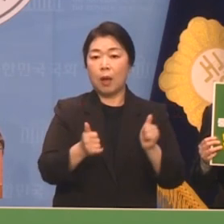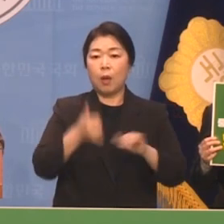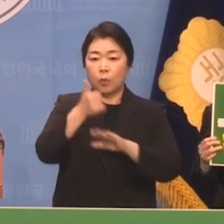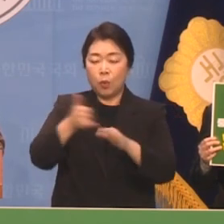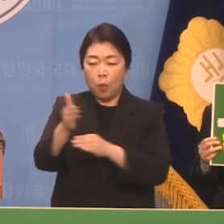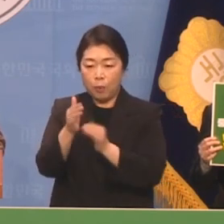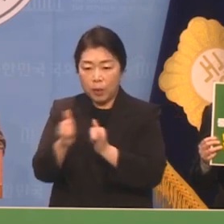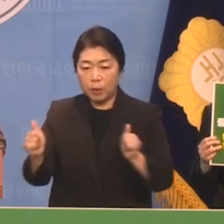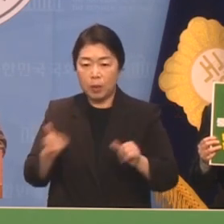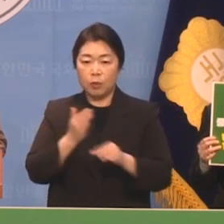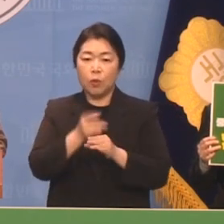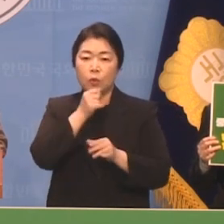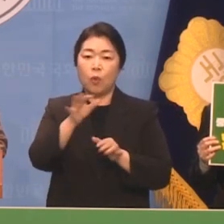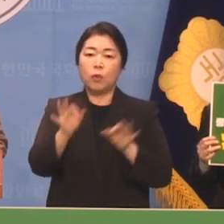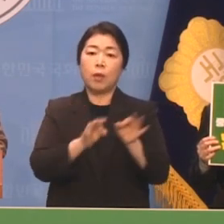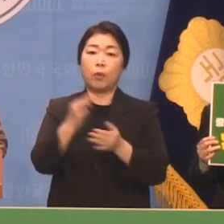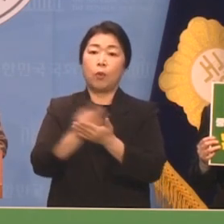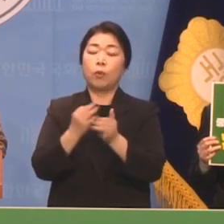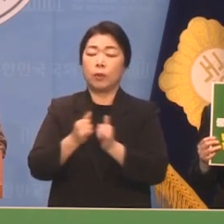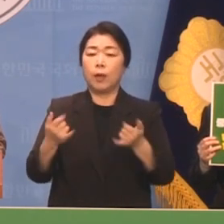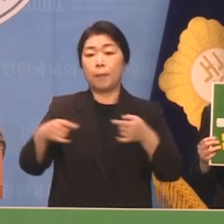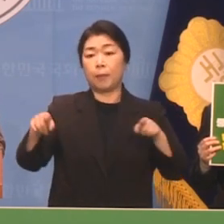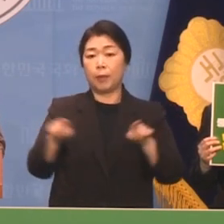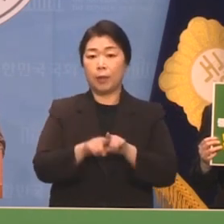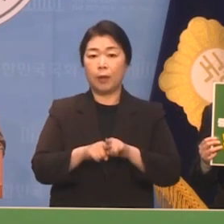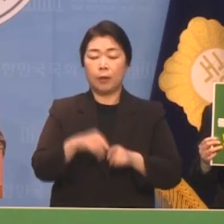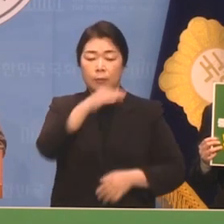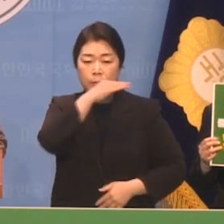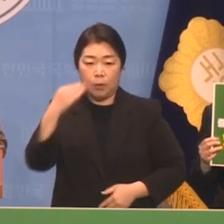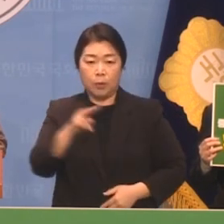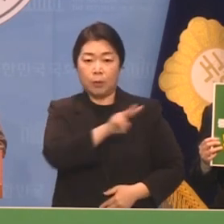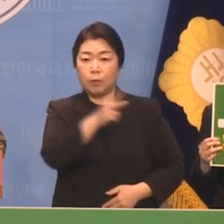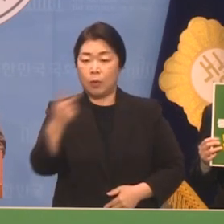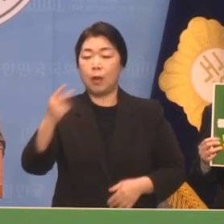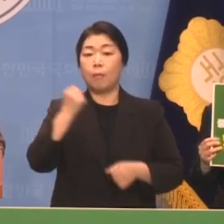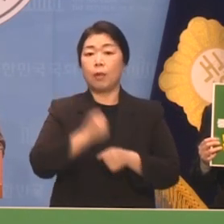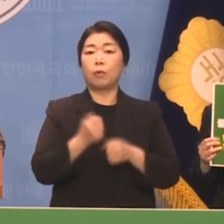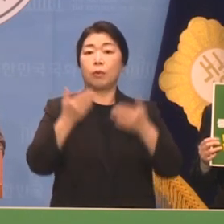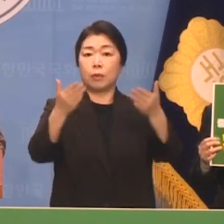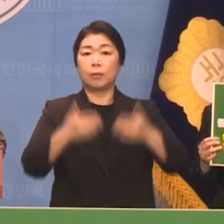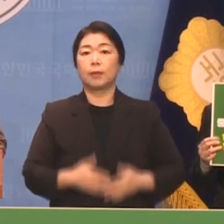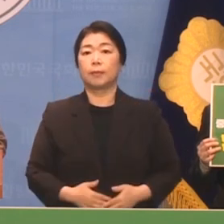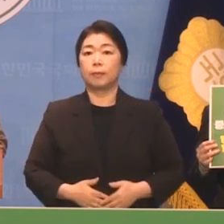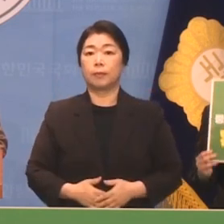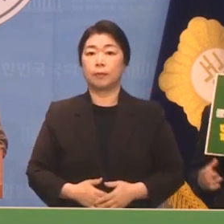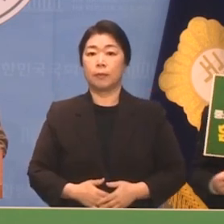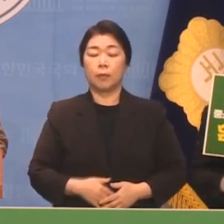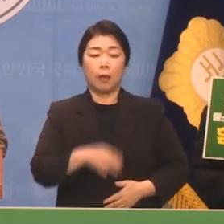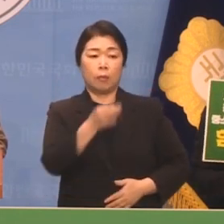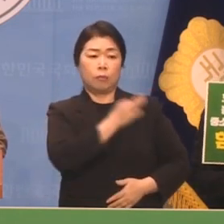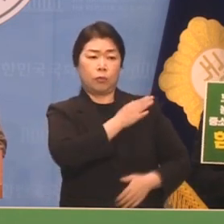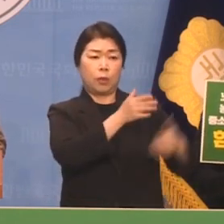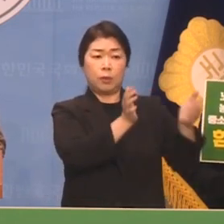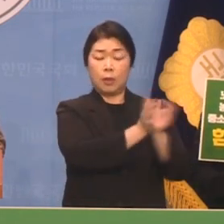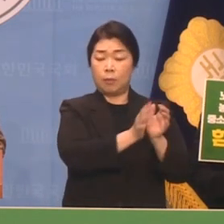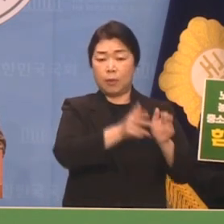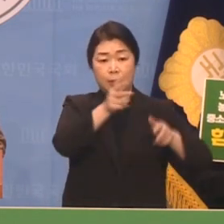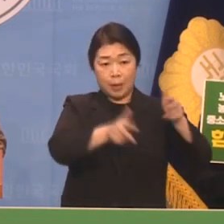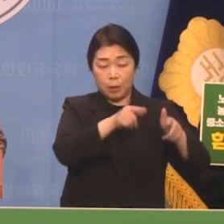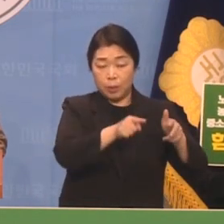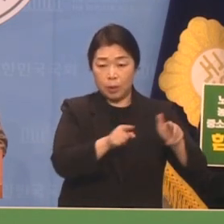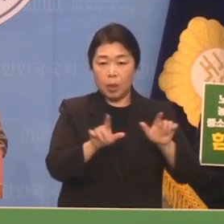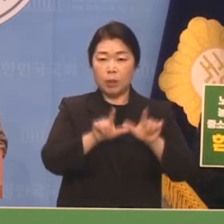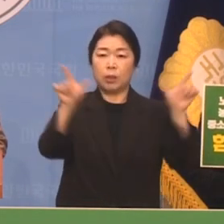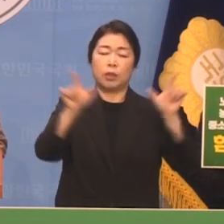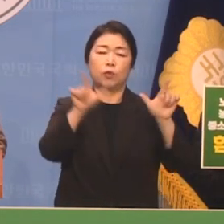농어민, 중소상공인들과 함께 정의로운 전환을 만들겠습니다. 부유한 계층과 산업이